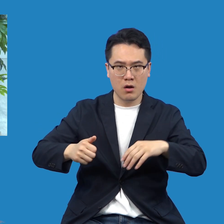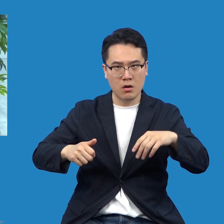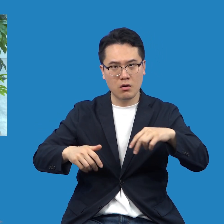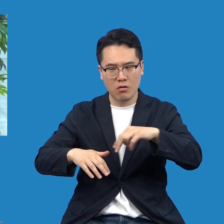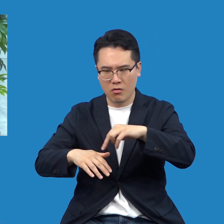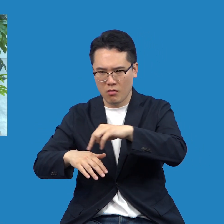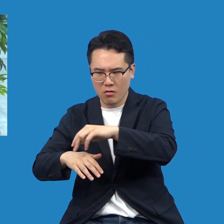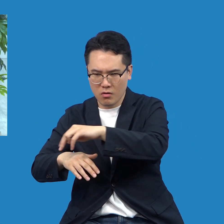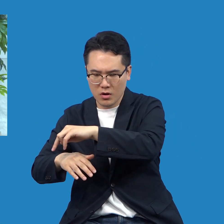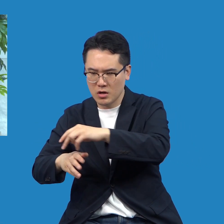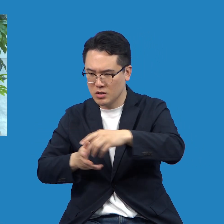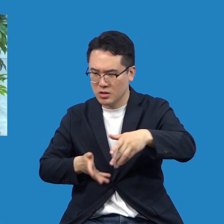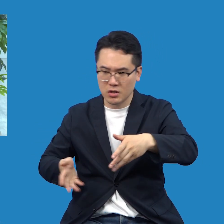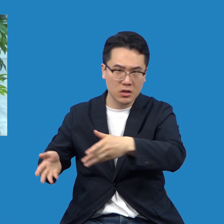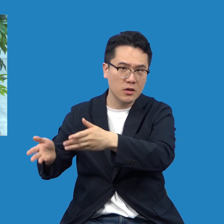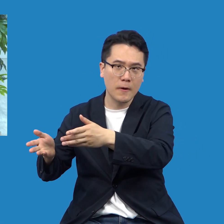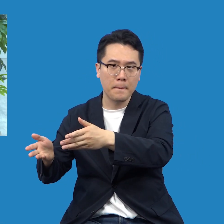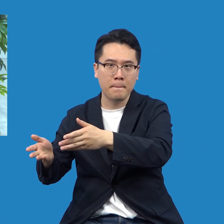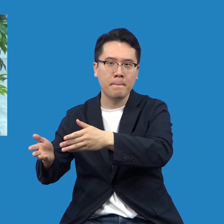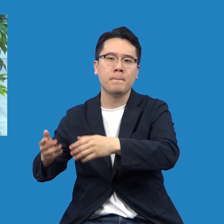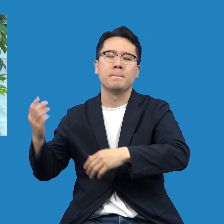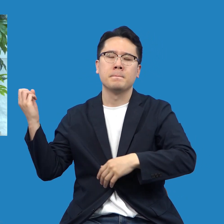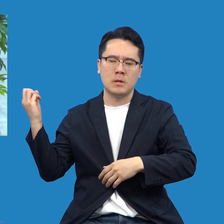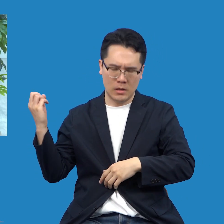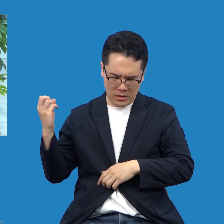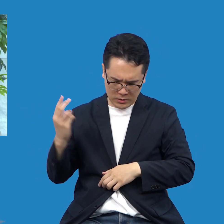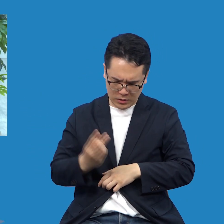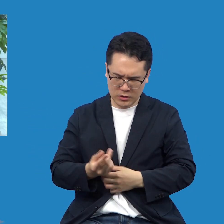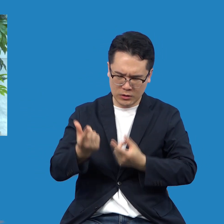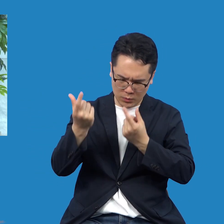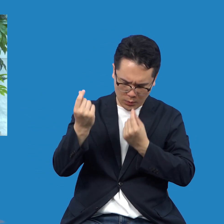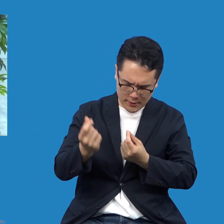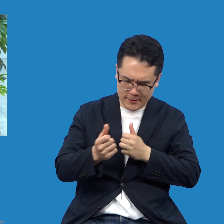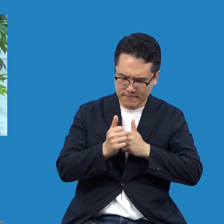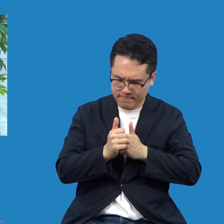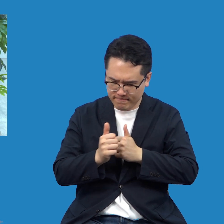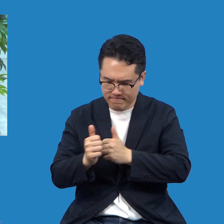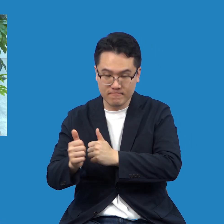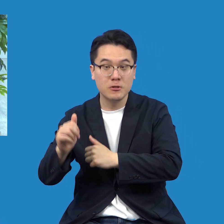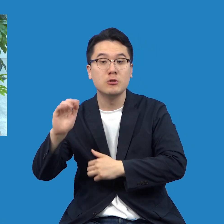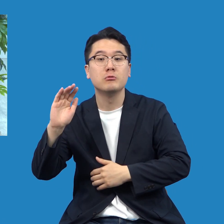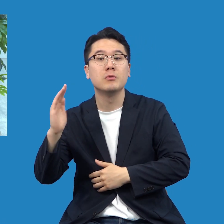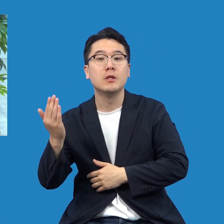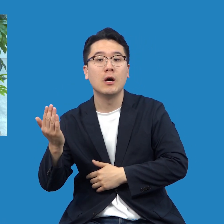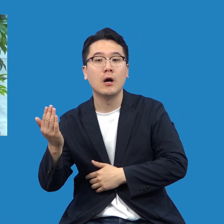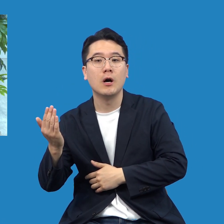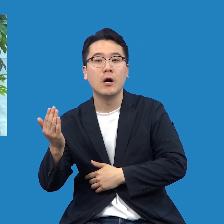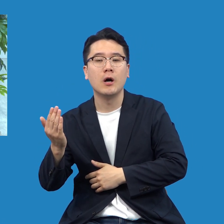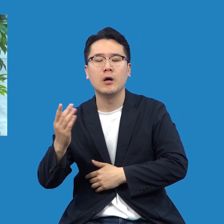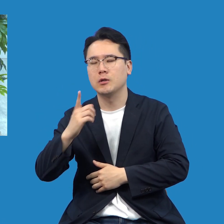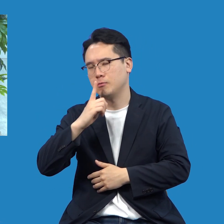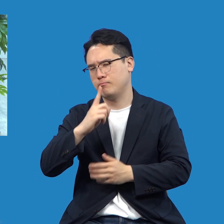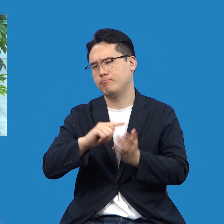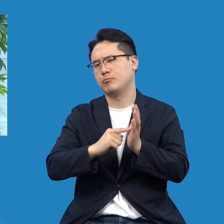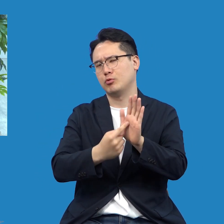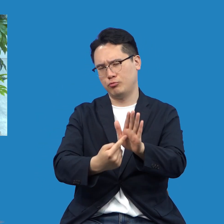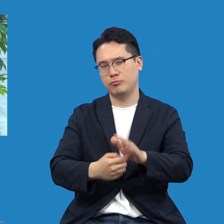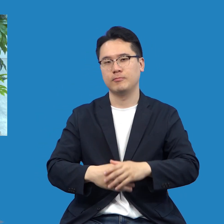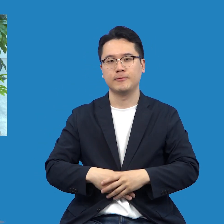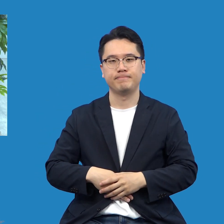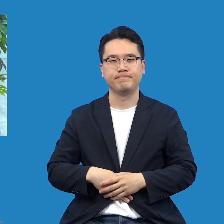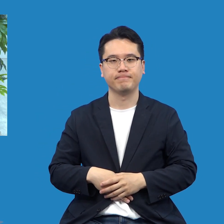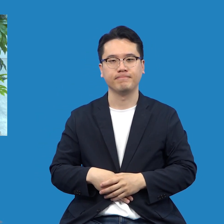다시 걸어야 한다는 것을 말해주고 있는 거죠. 그러면서 묻고